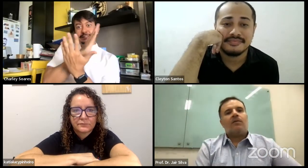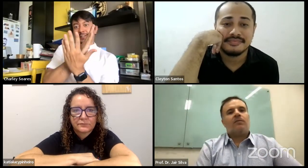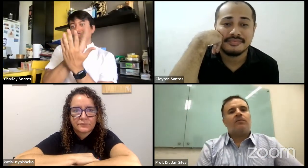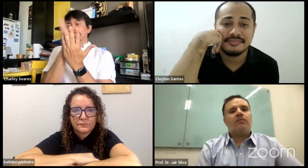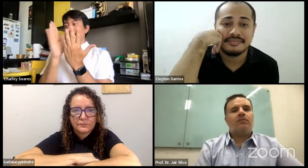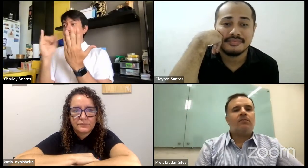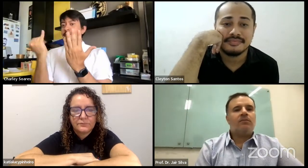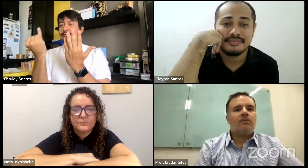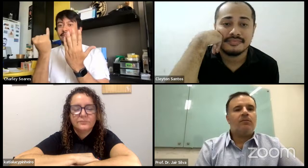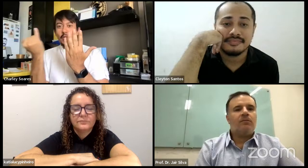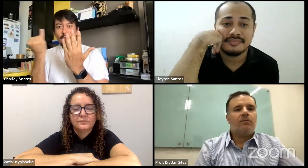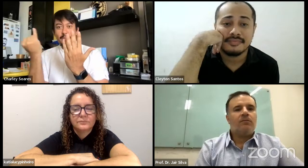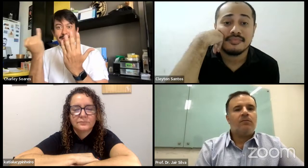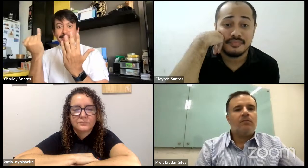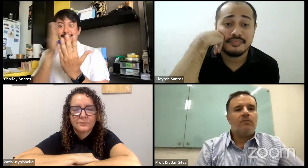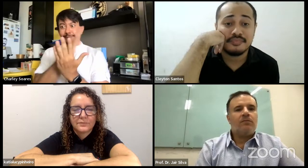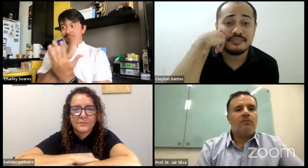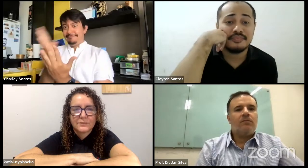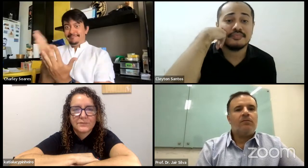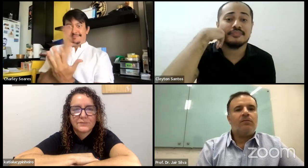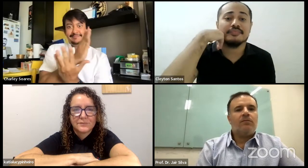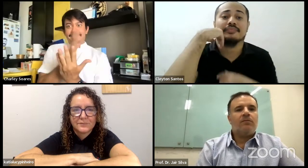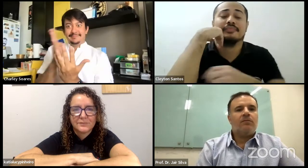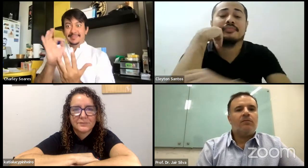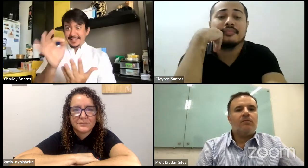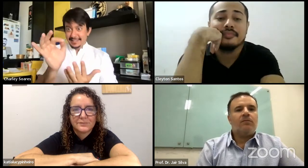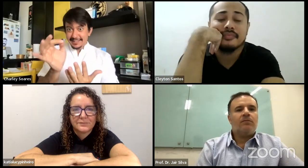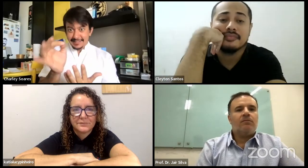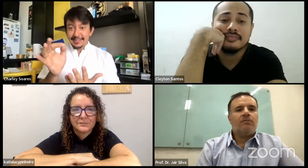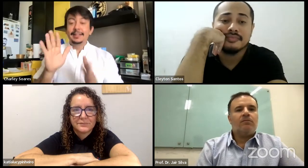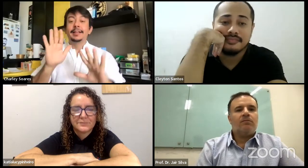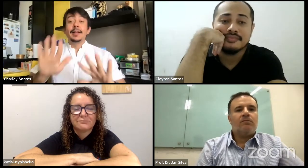Tem essa coisa do formal e do informal.